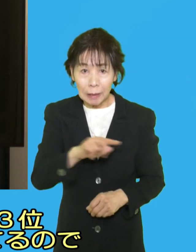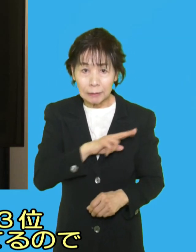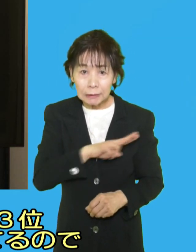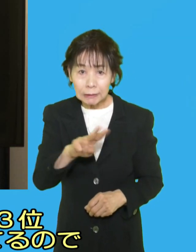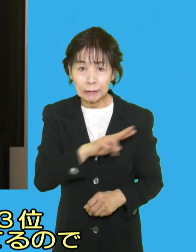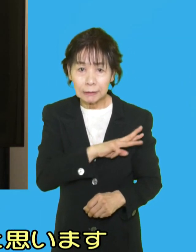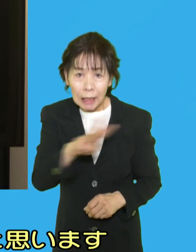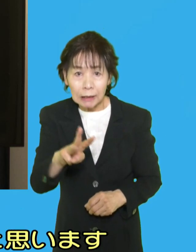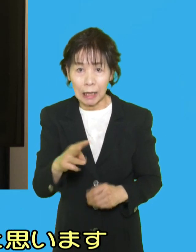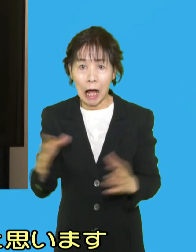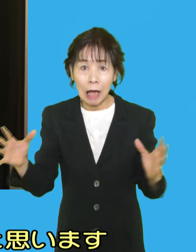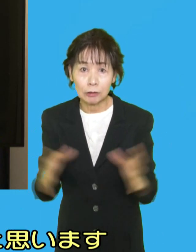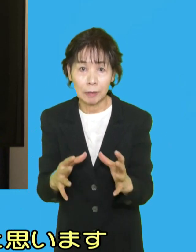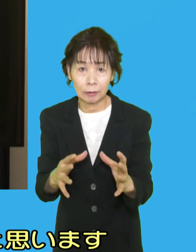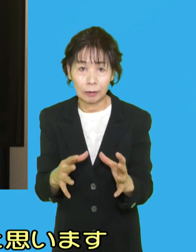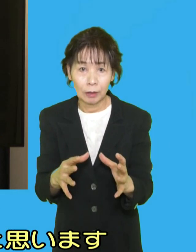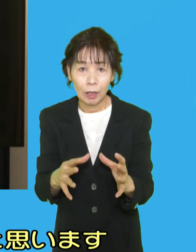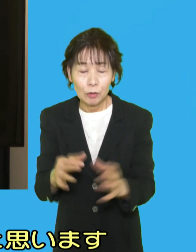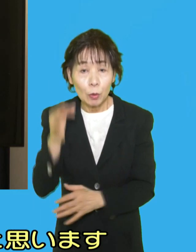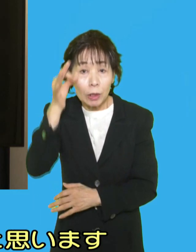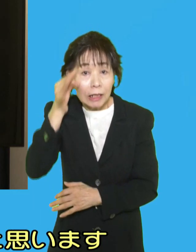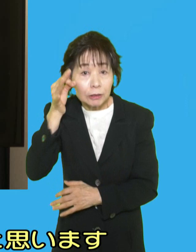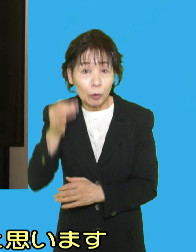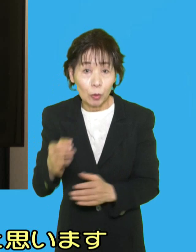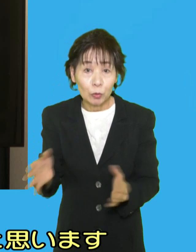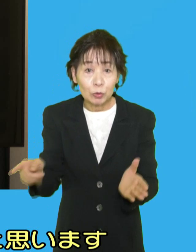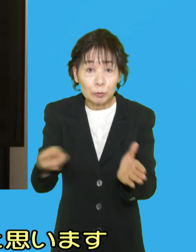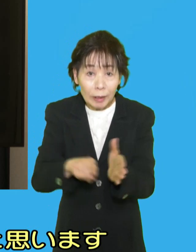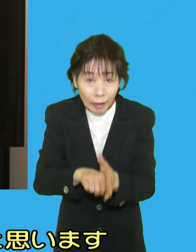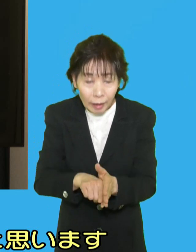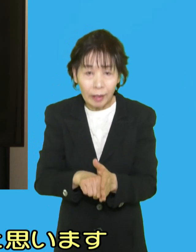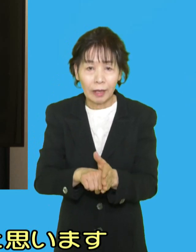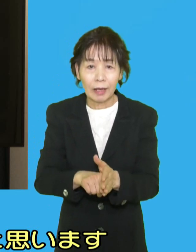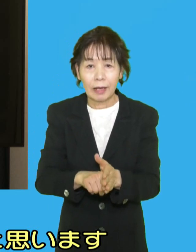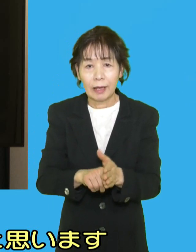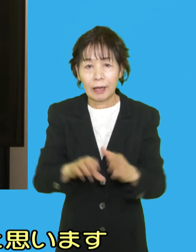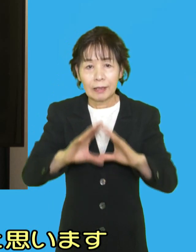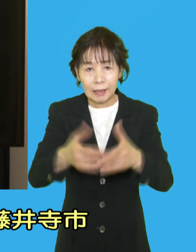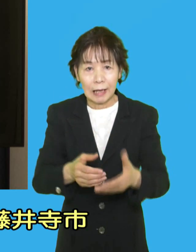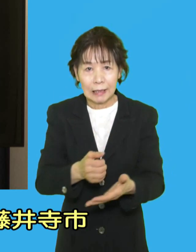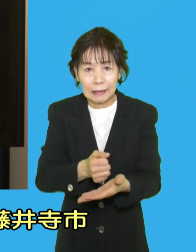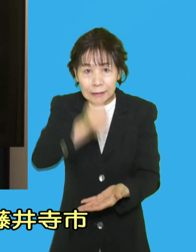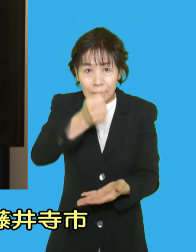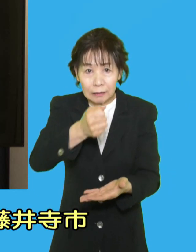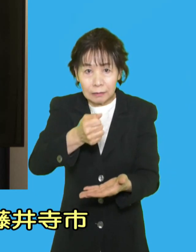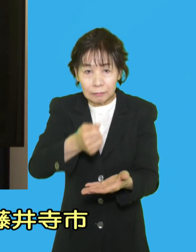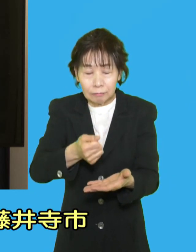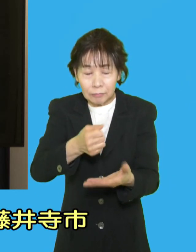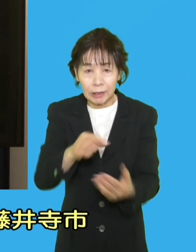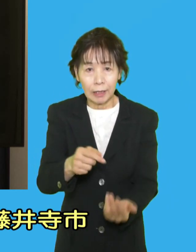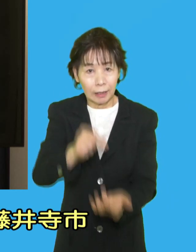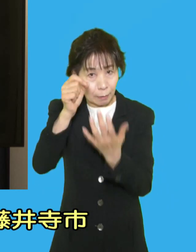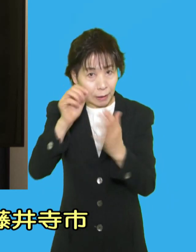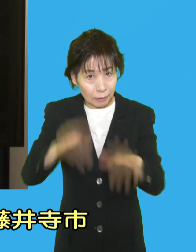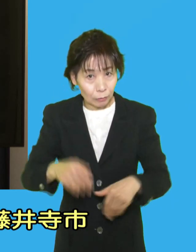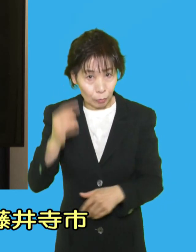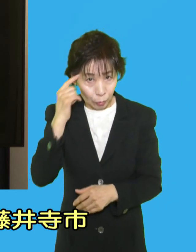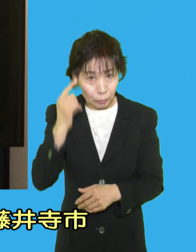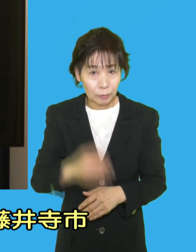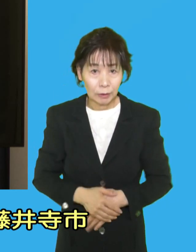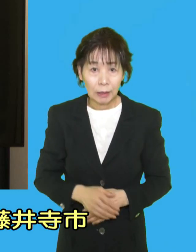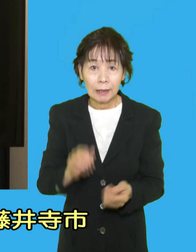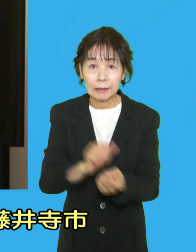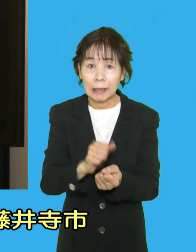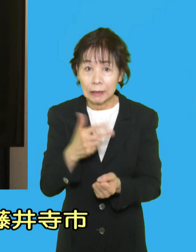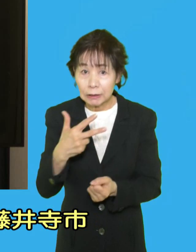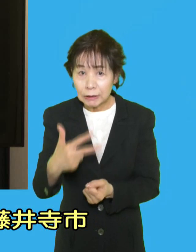が集まっているので、そういう価値も含めて世界遺産に選ばれたんだと思いますが、これをですね、この堺